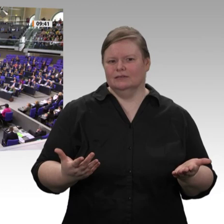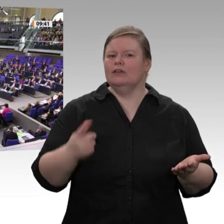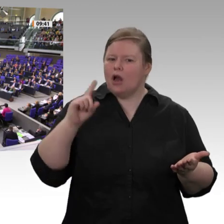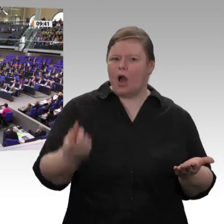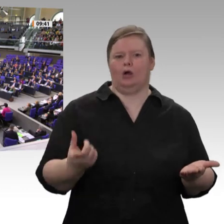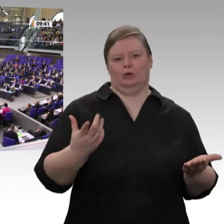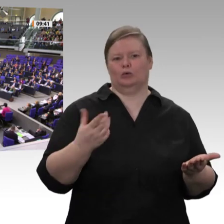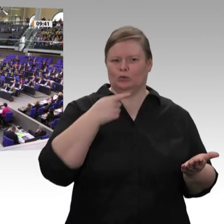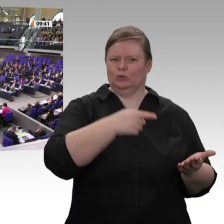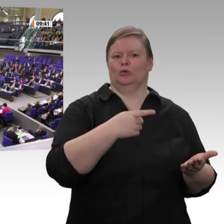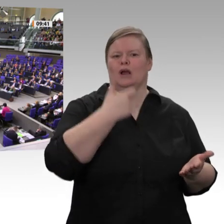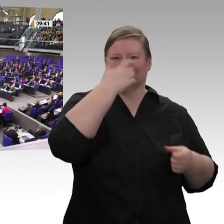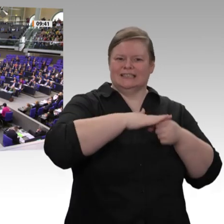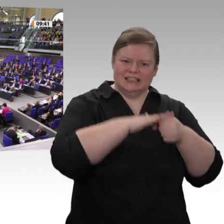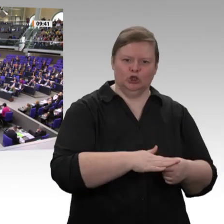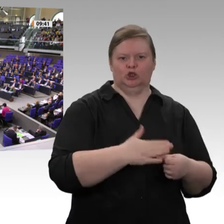Aufmerksamkeit.